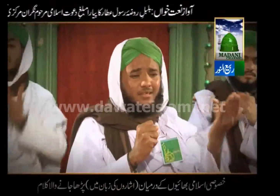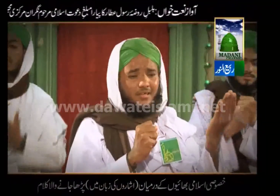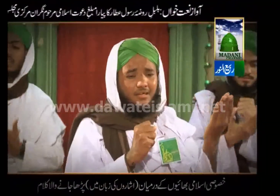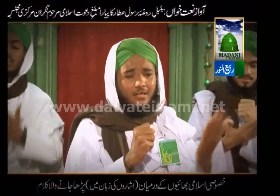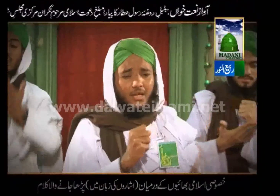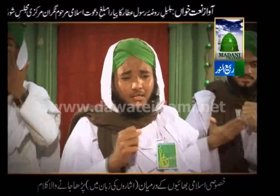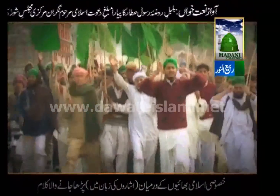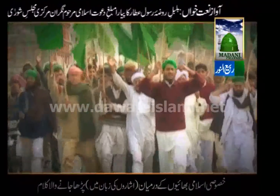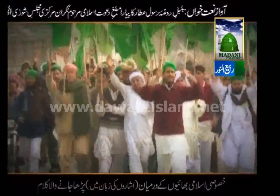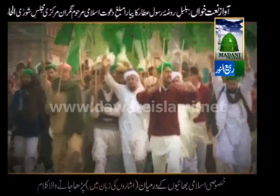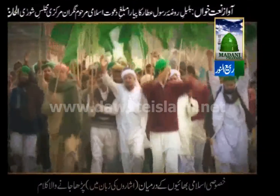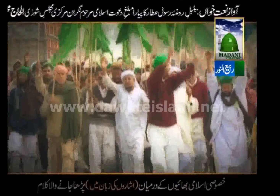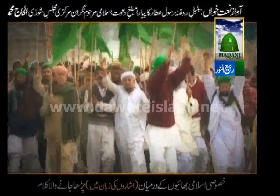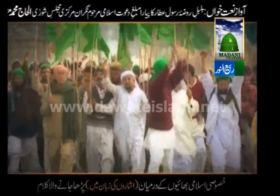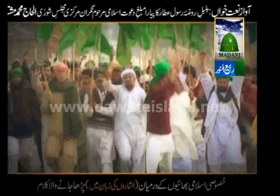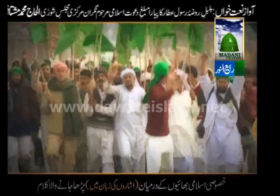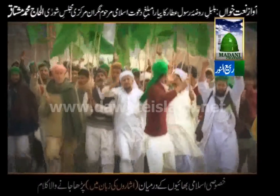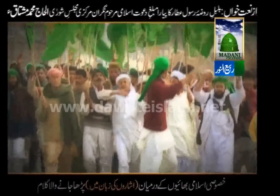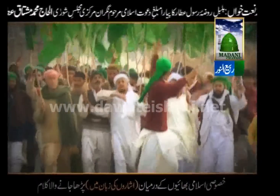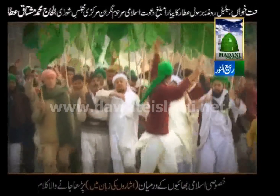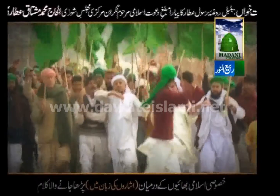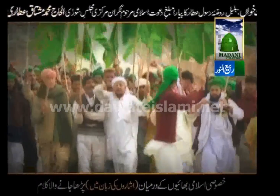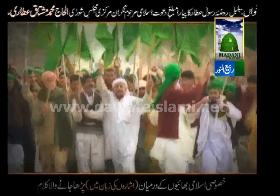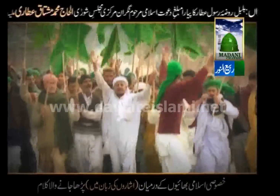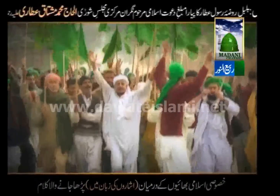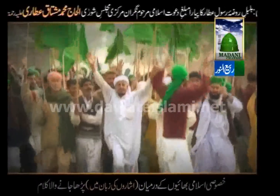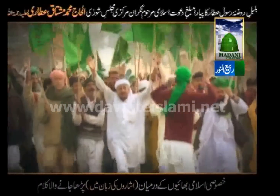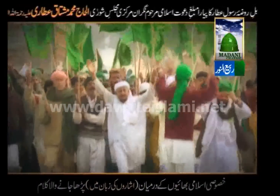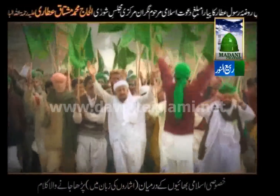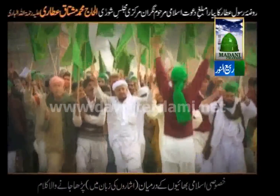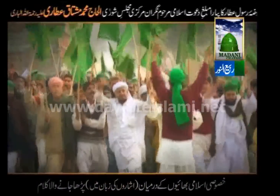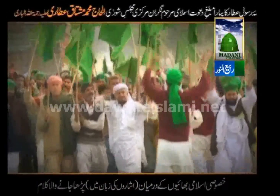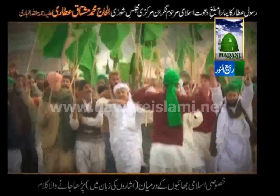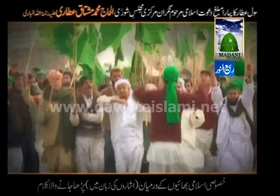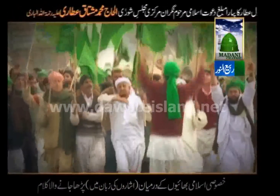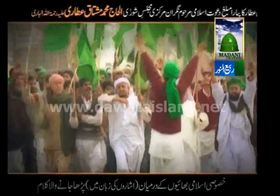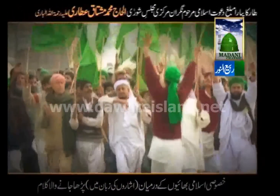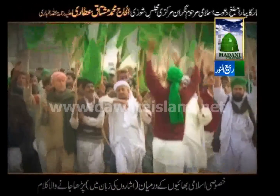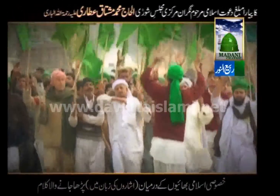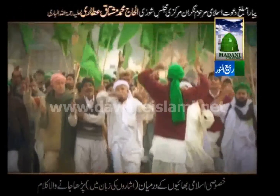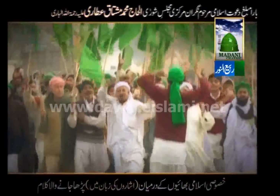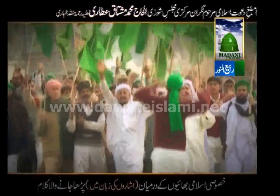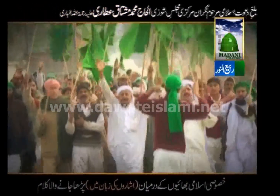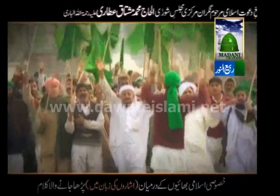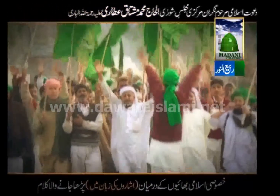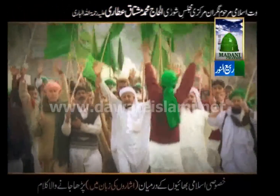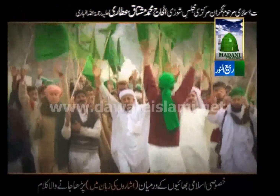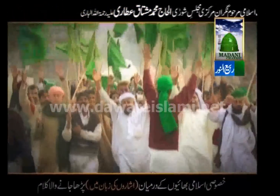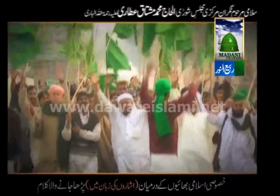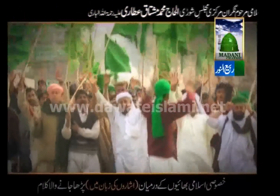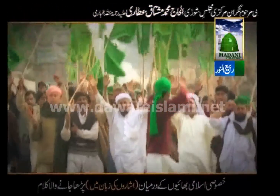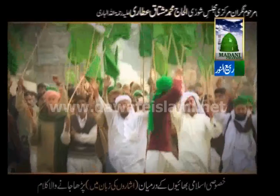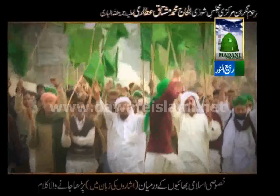میلاد کی جھومتا ہے ہر مسلمان جھومتا ہے ہر مسلمان